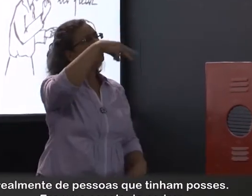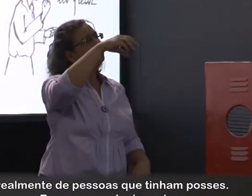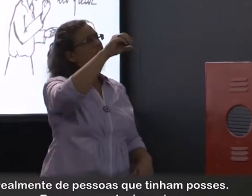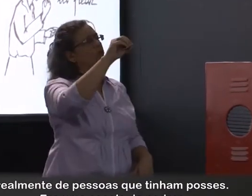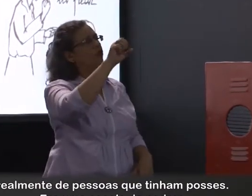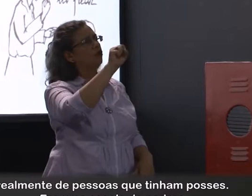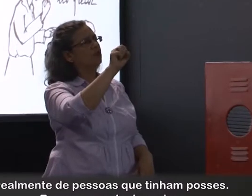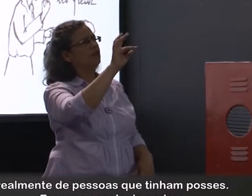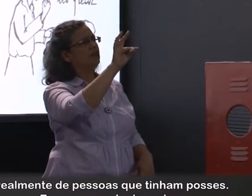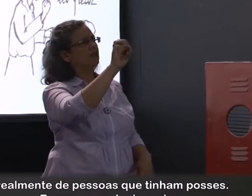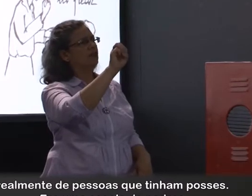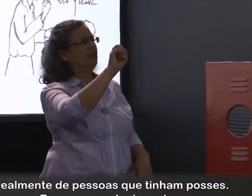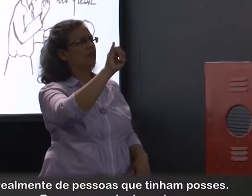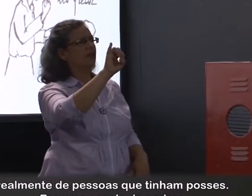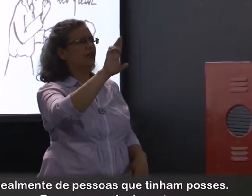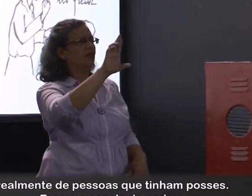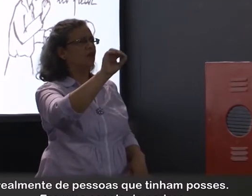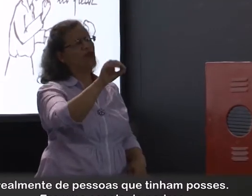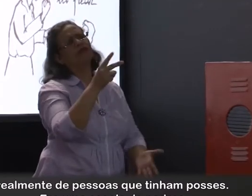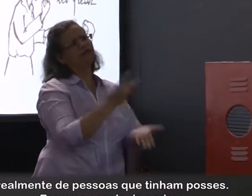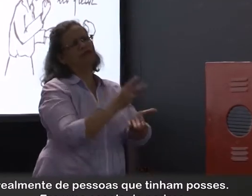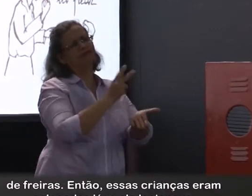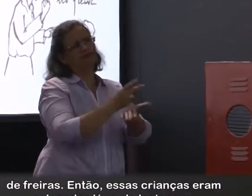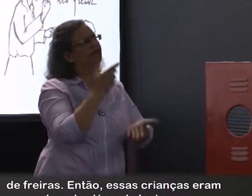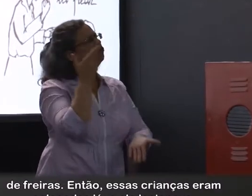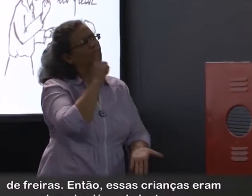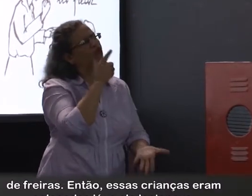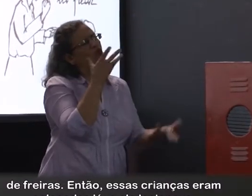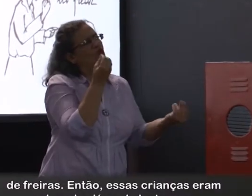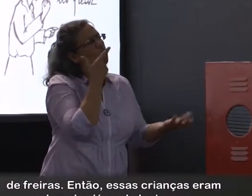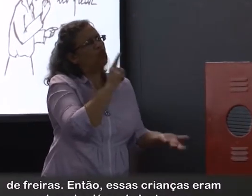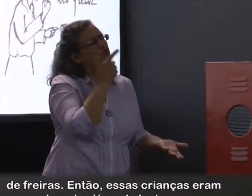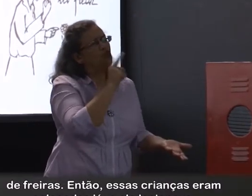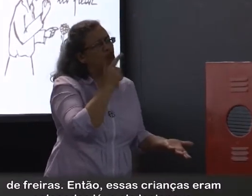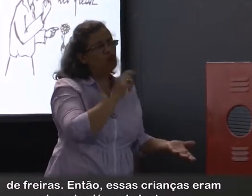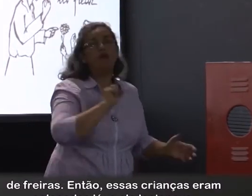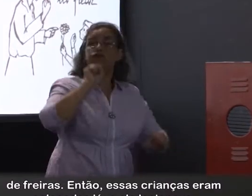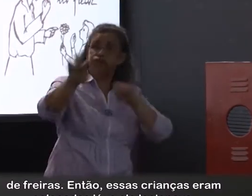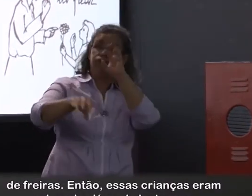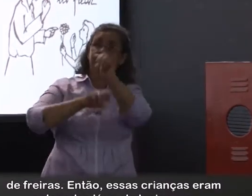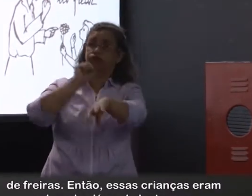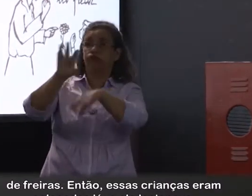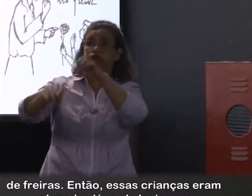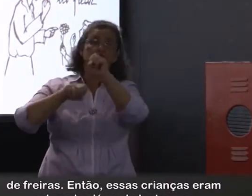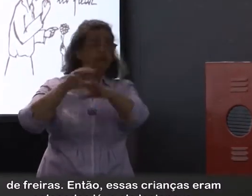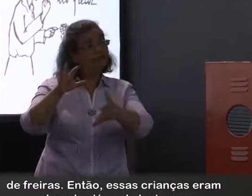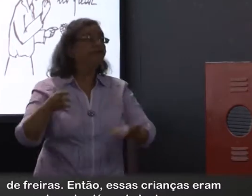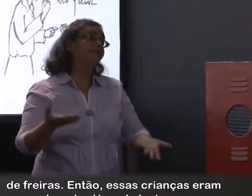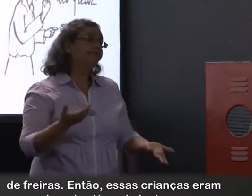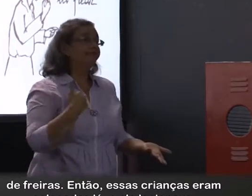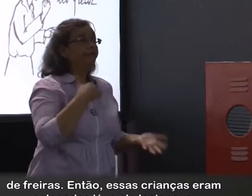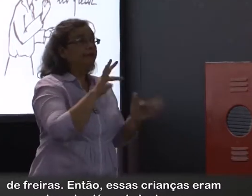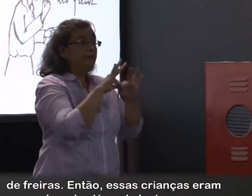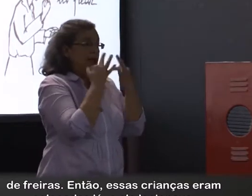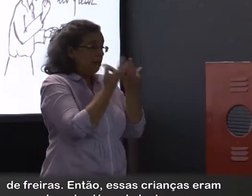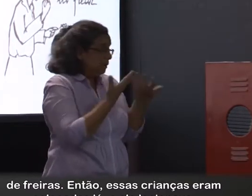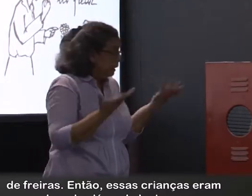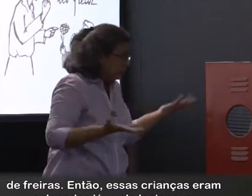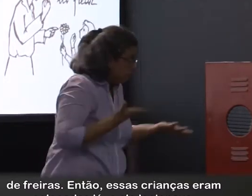escola de padres, de freiras. Então, essas crianças eram colocadas lá e ele lecionava.